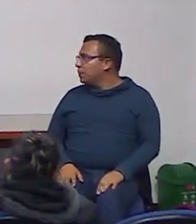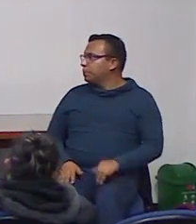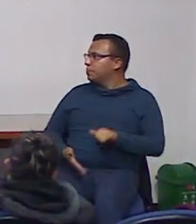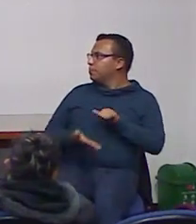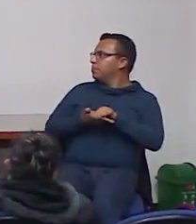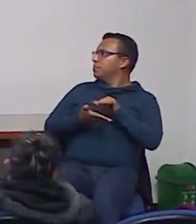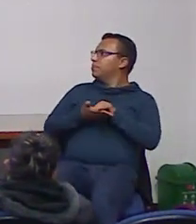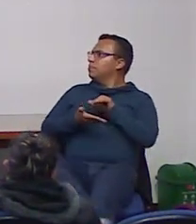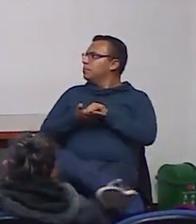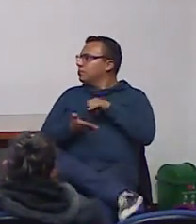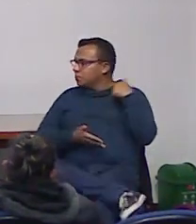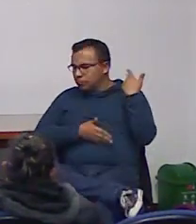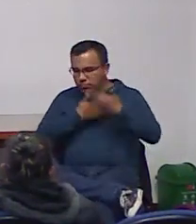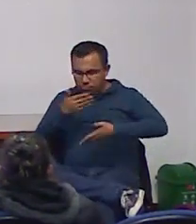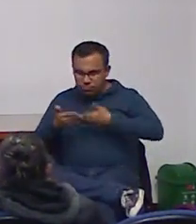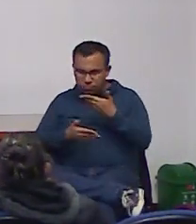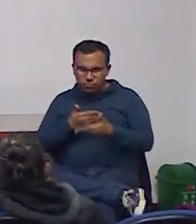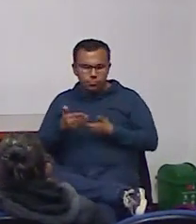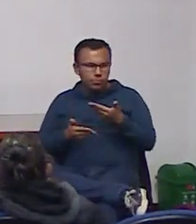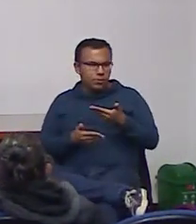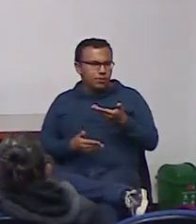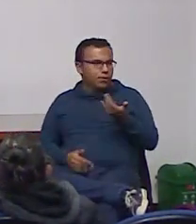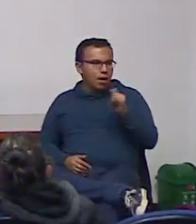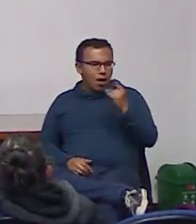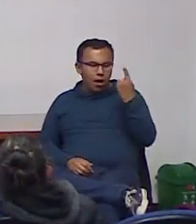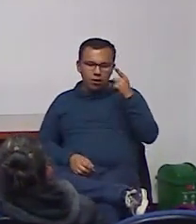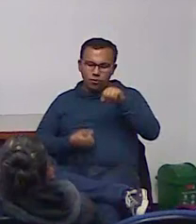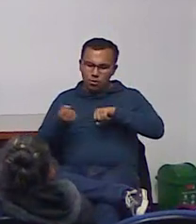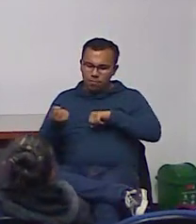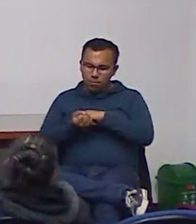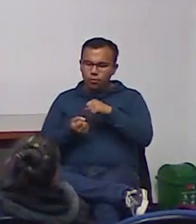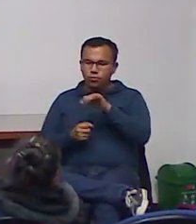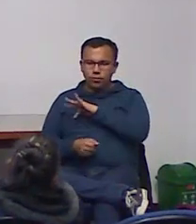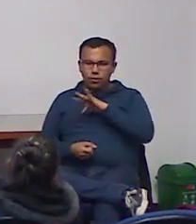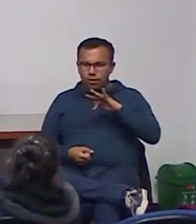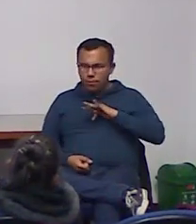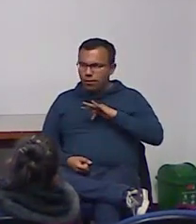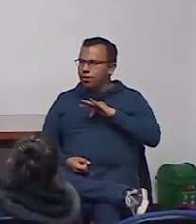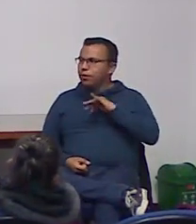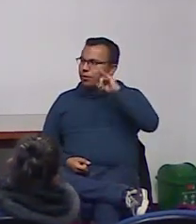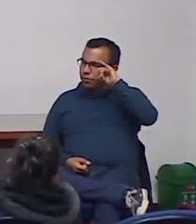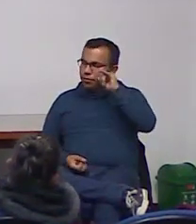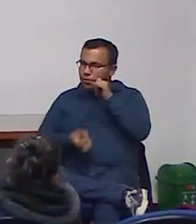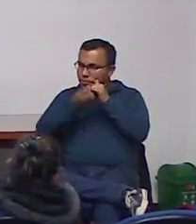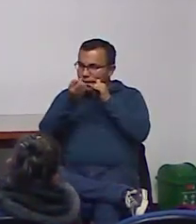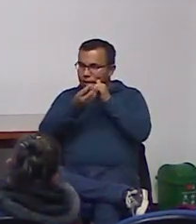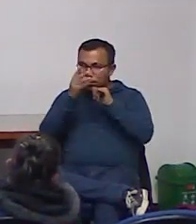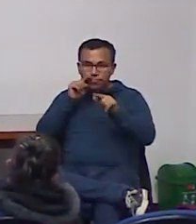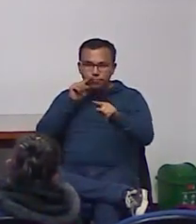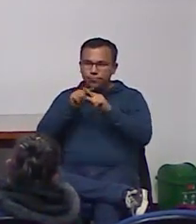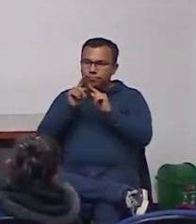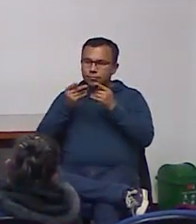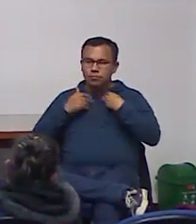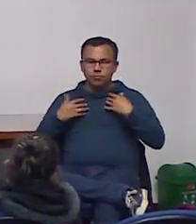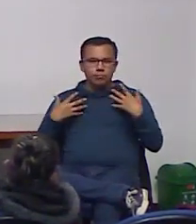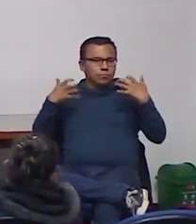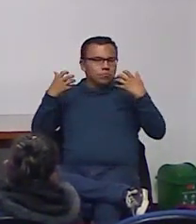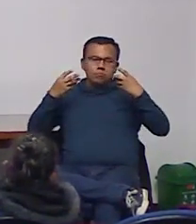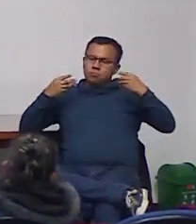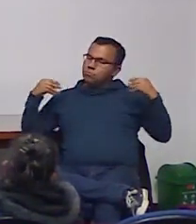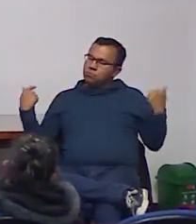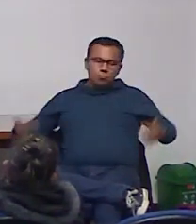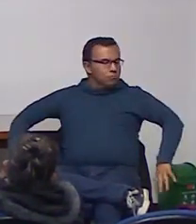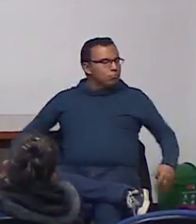lo mismo El el mismo proceso de de Sofía o sea Ellos están en apoyo terapéutico y pedagógico en donde el objetivo simplemente es que se relajen que